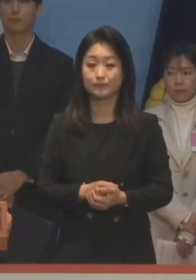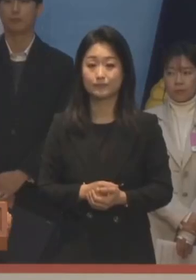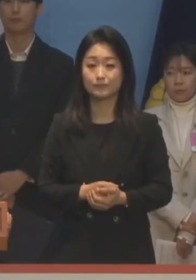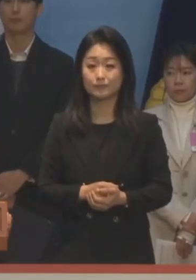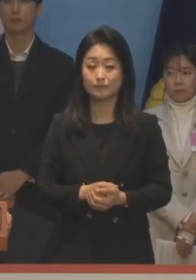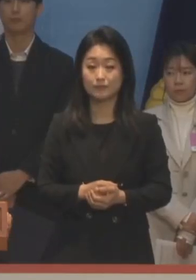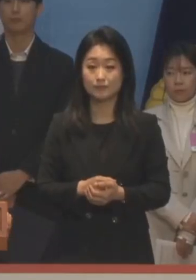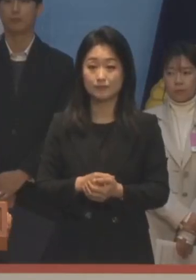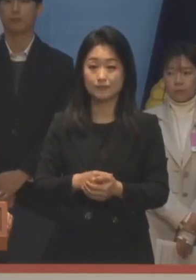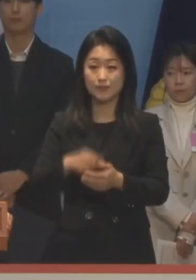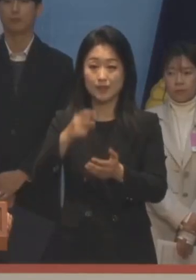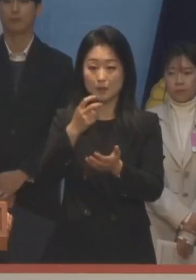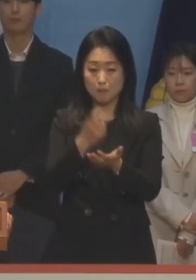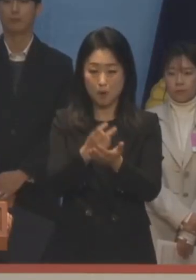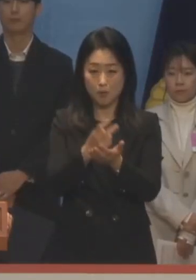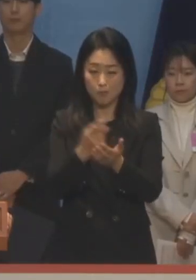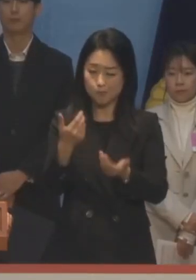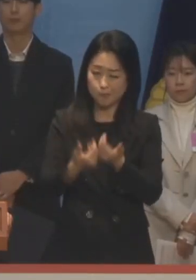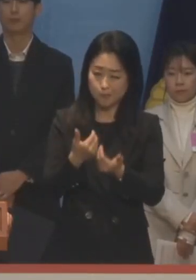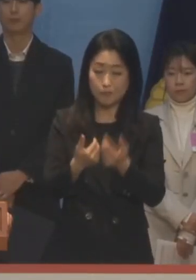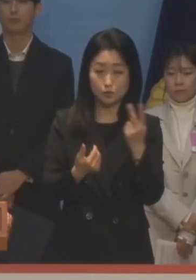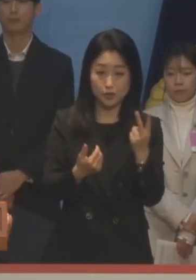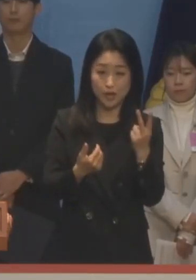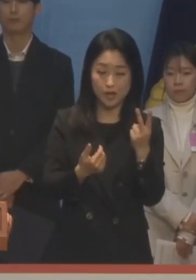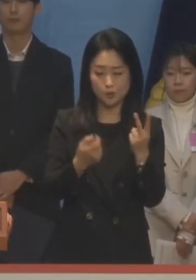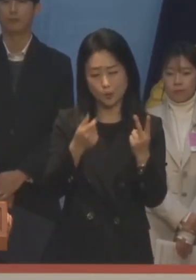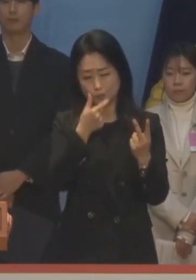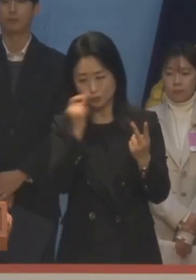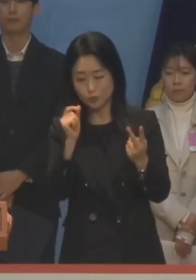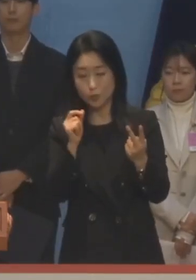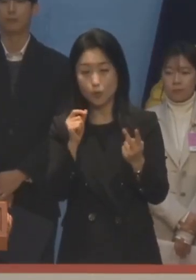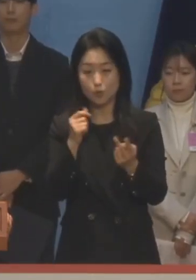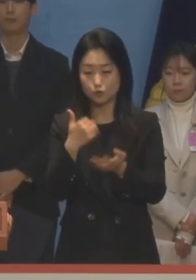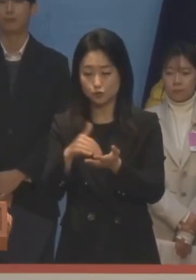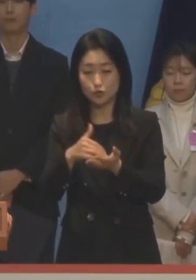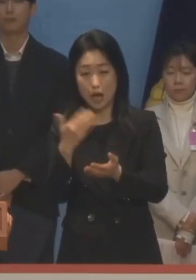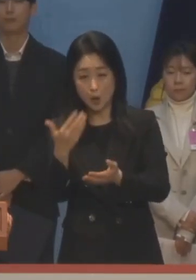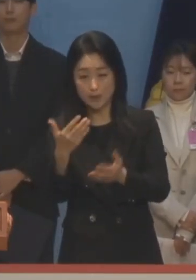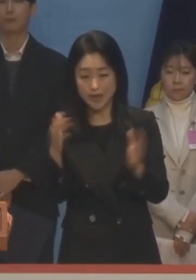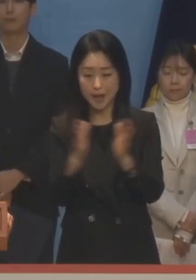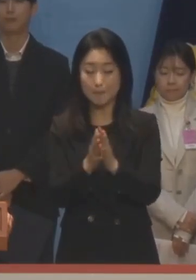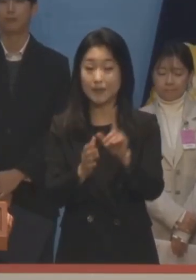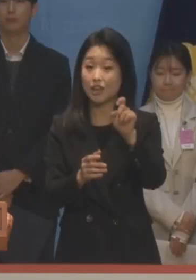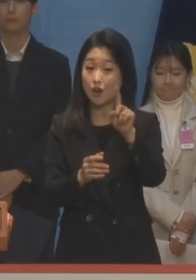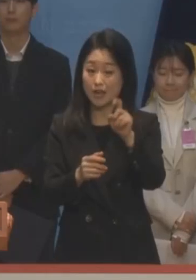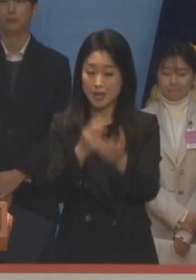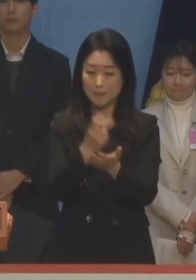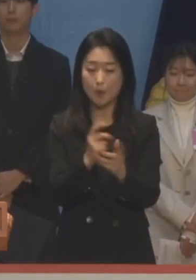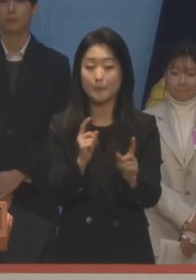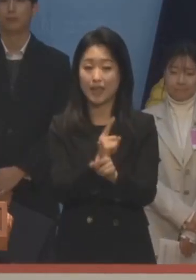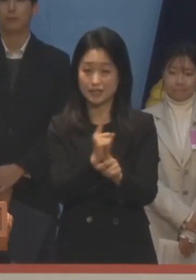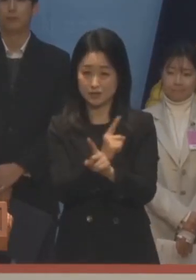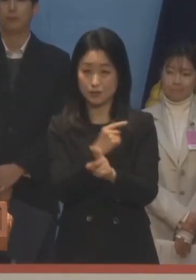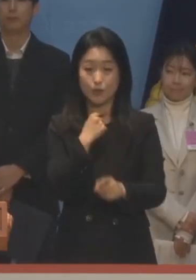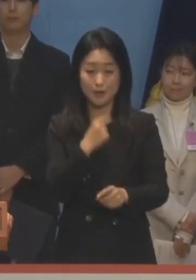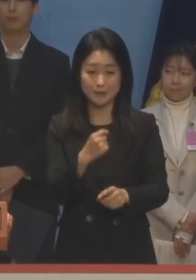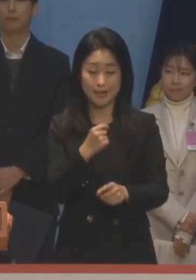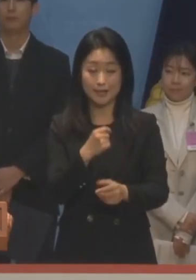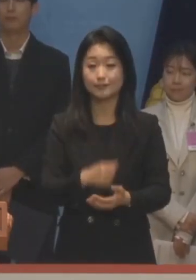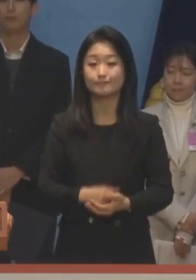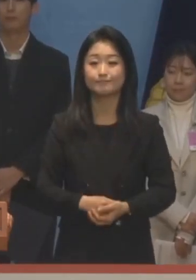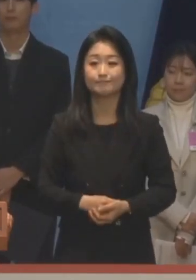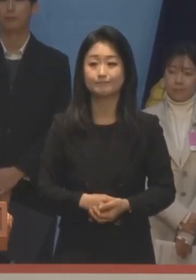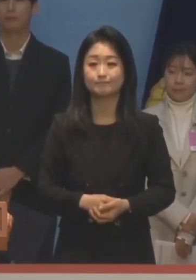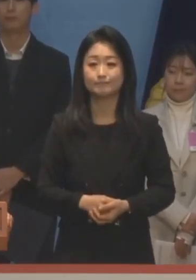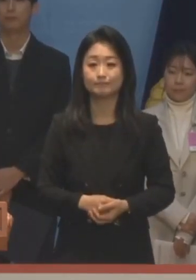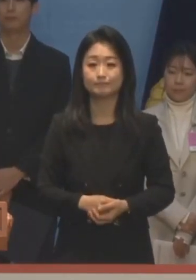상충 법률 2개, 흥결 법률 9개, 총 11개 법률 개정안으로 구성되어